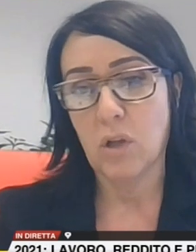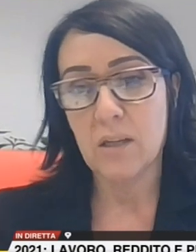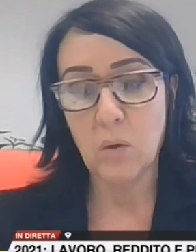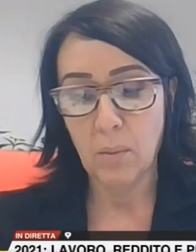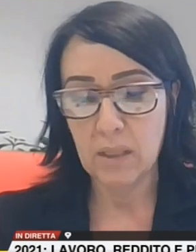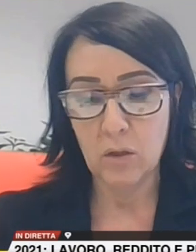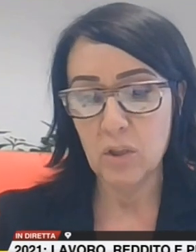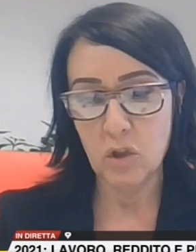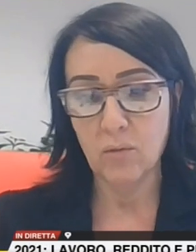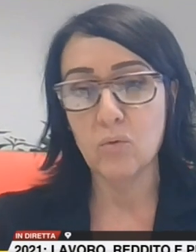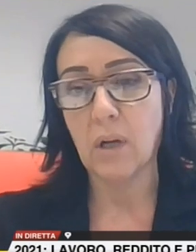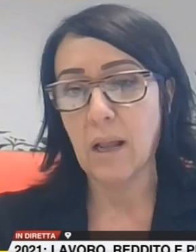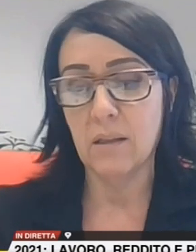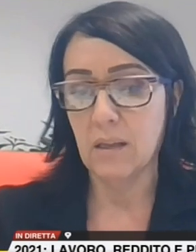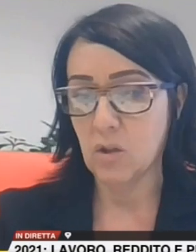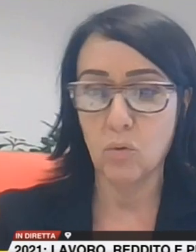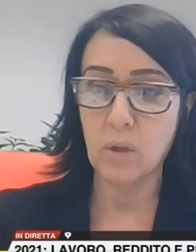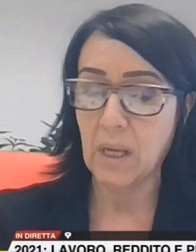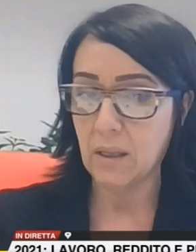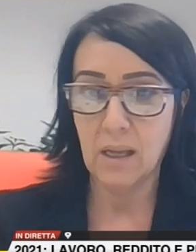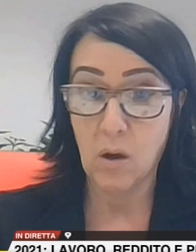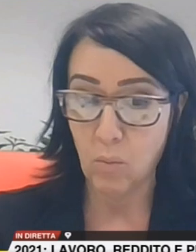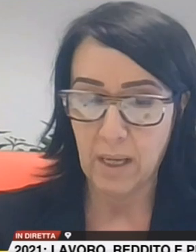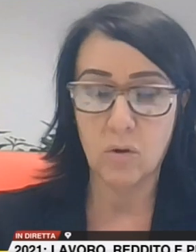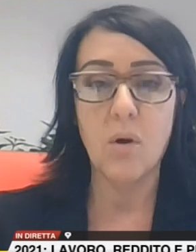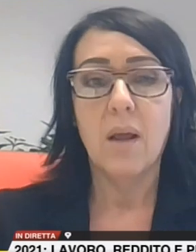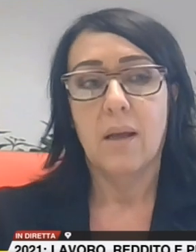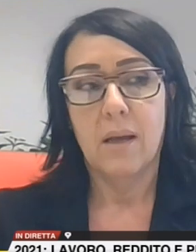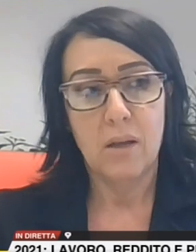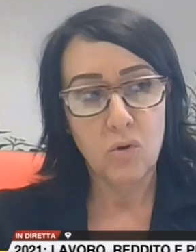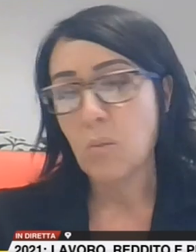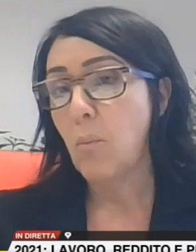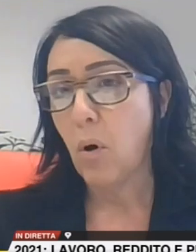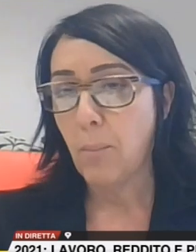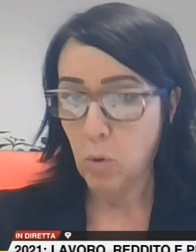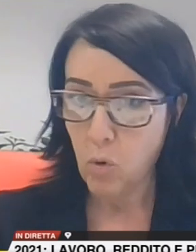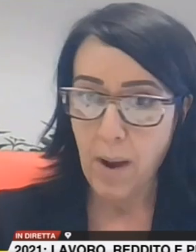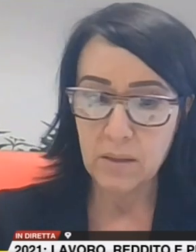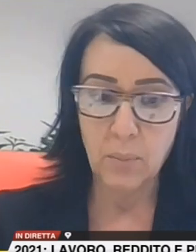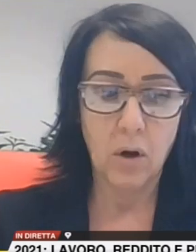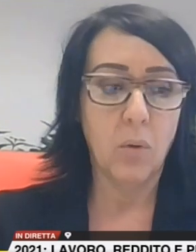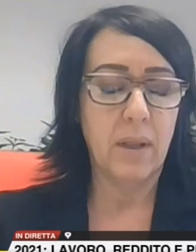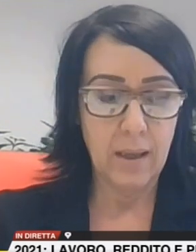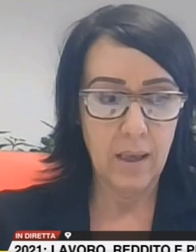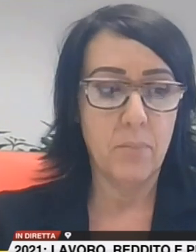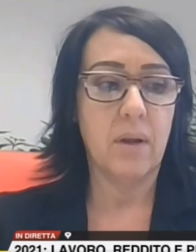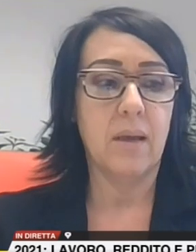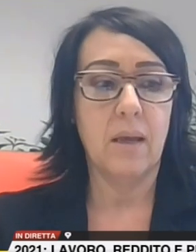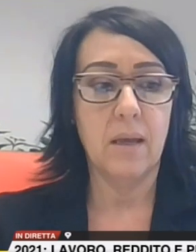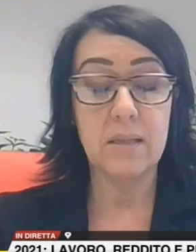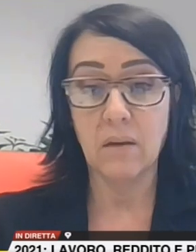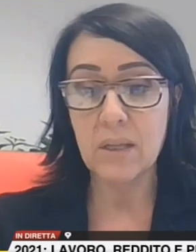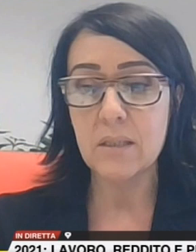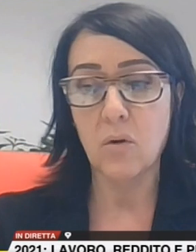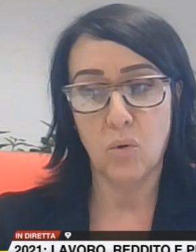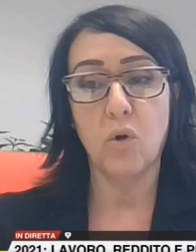questo sarà sicuramente, come dicevo, un trend assolutamente in aumento. Noi siamo un po' preoccupati però, perché